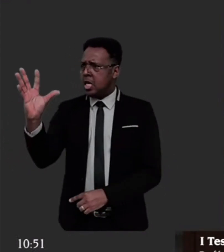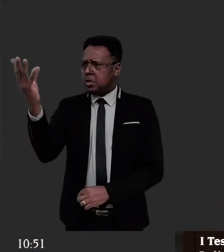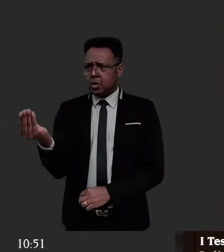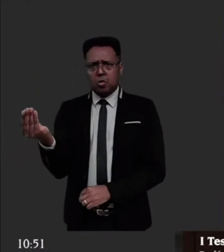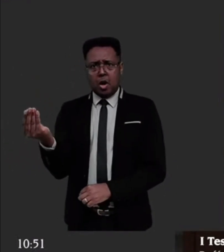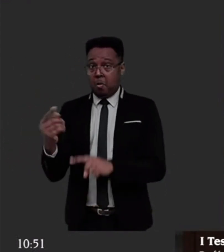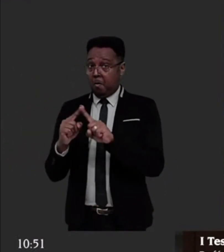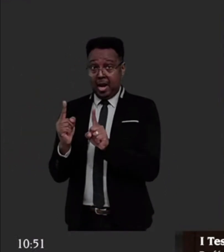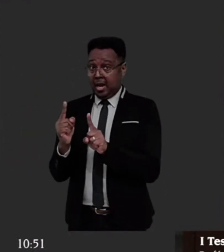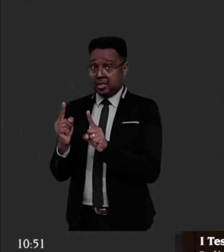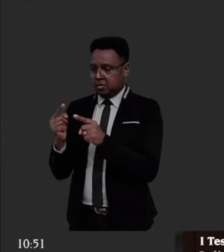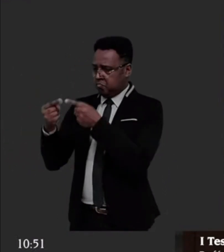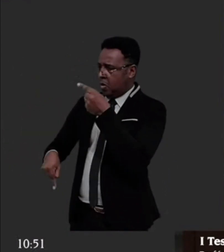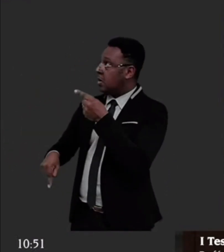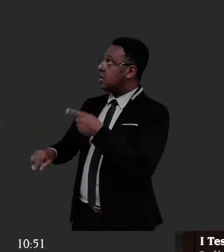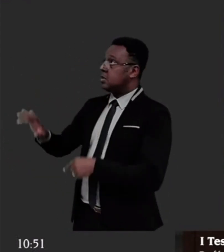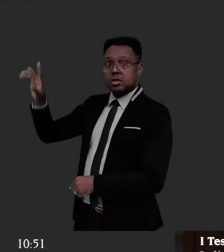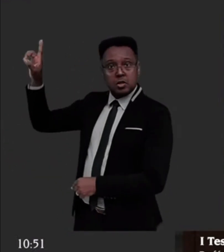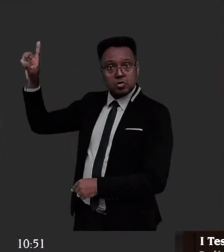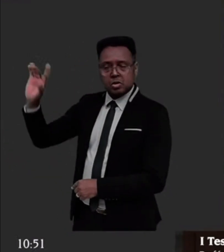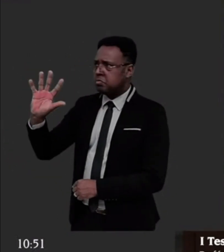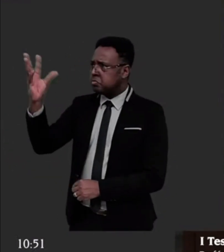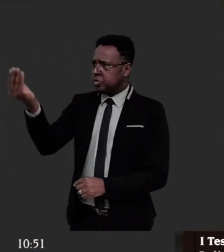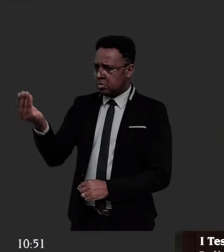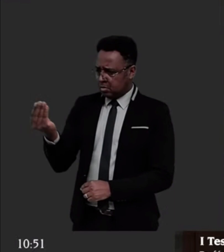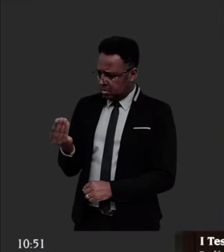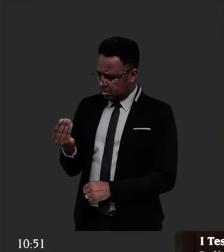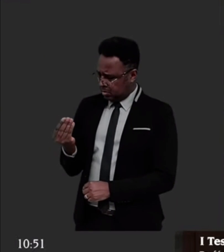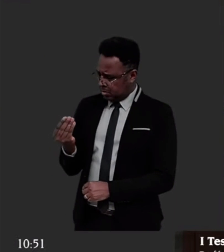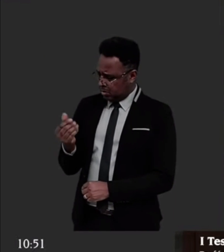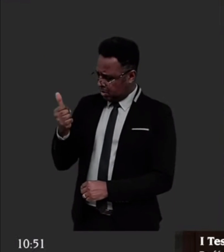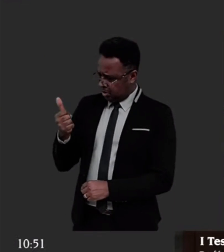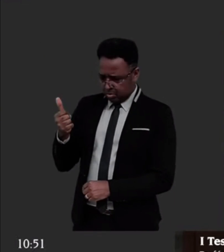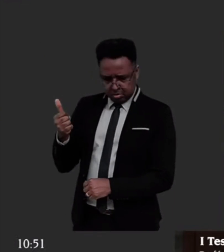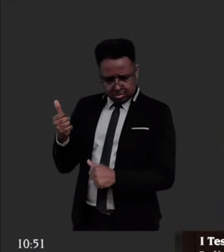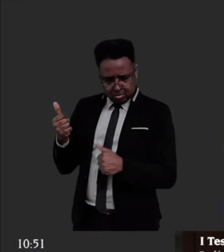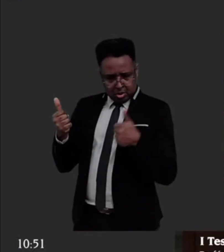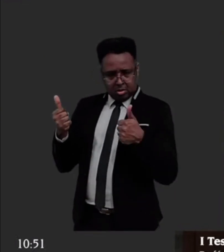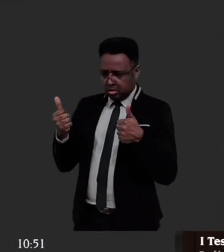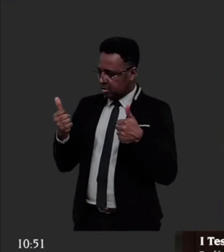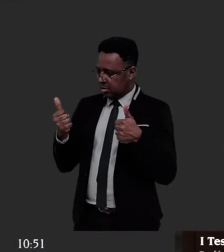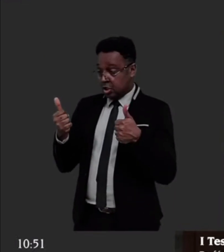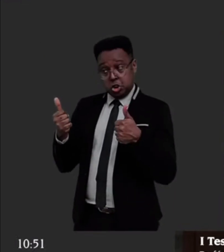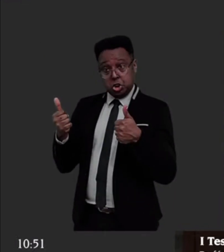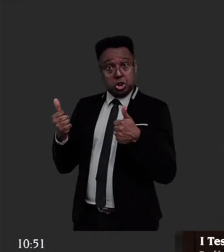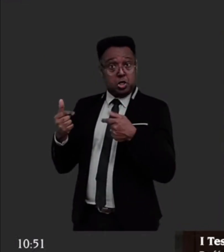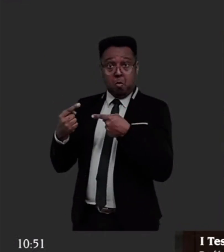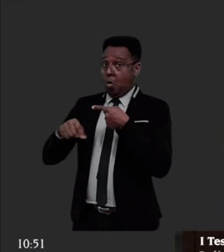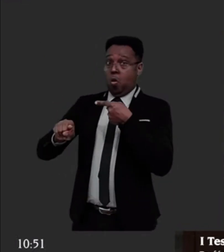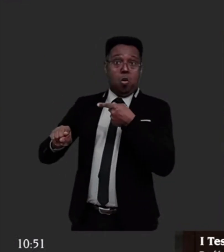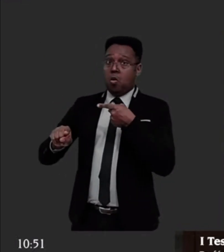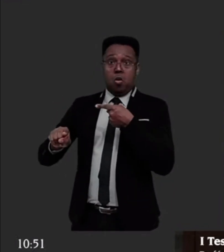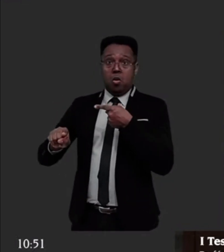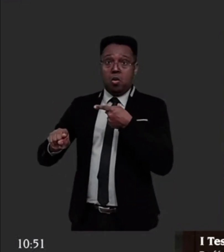aqui, a gente confere. Não. Até o senhor deve fazer essa comparação numa situação aí. Por exemplo,